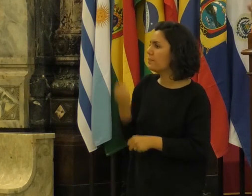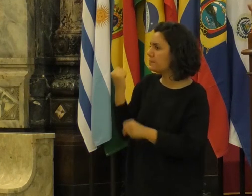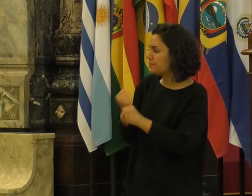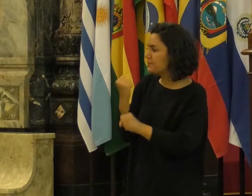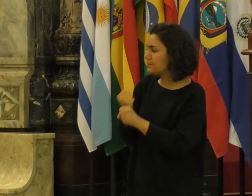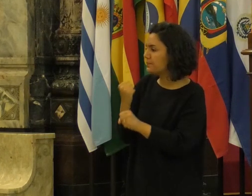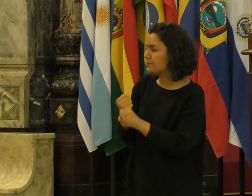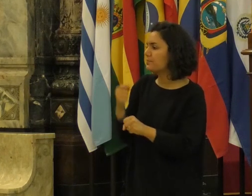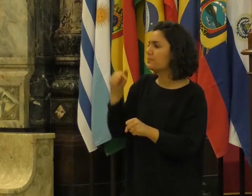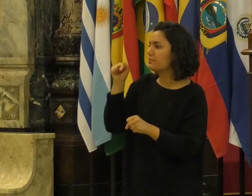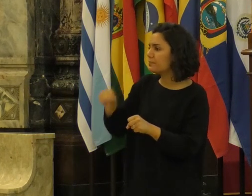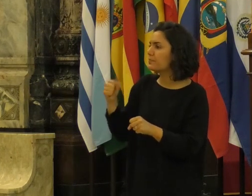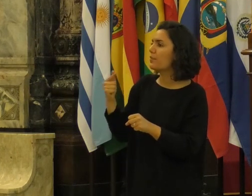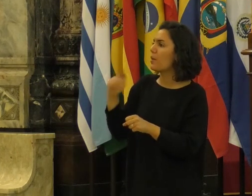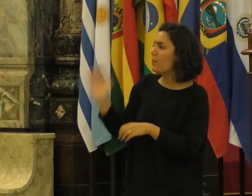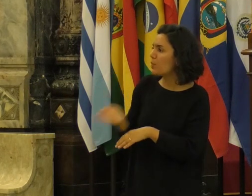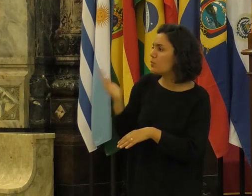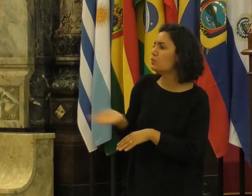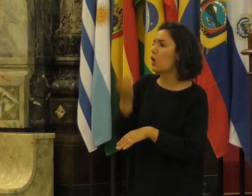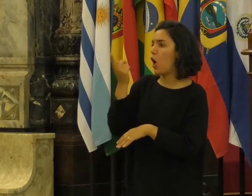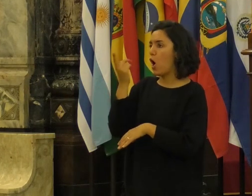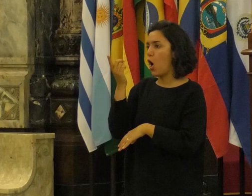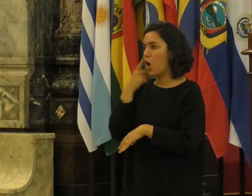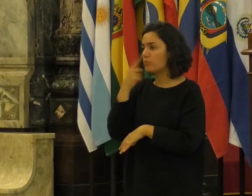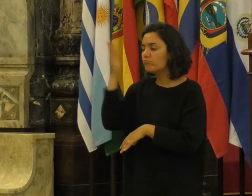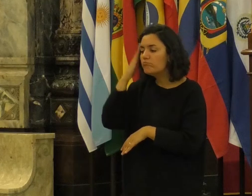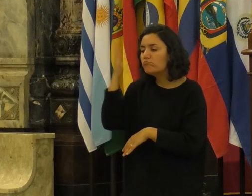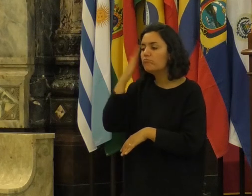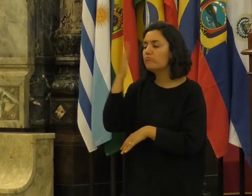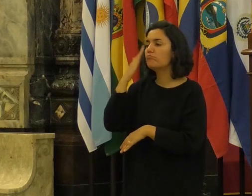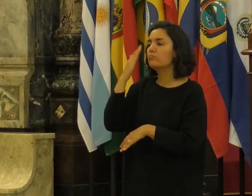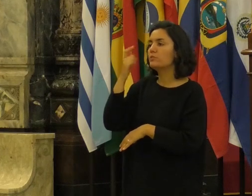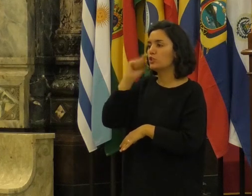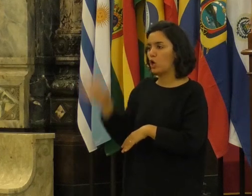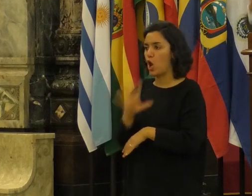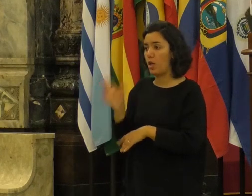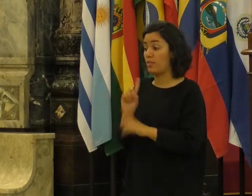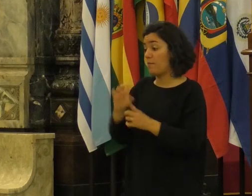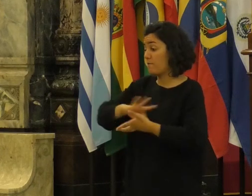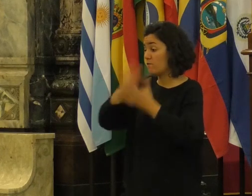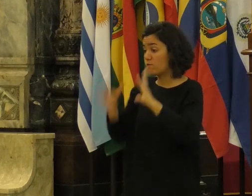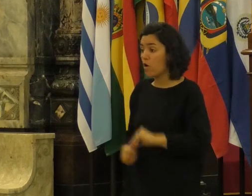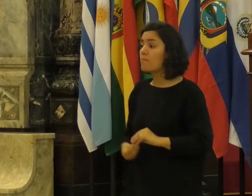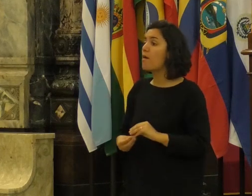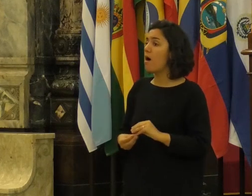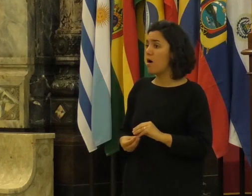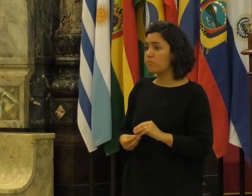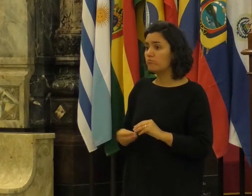de la investigación, de la producción de conocimiento de psicología, incluso con modos que yo diría que son del modo